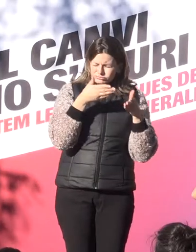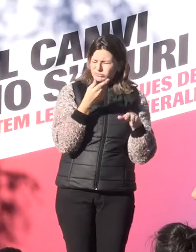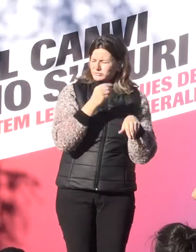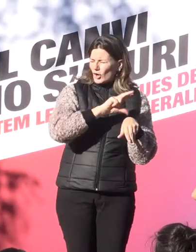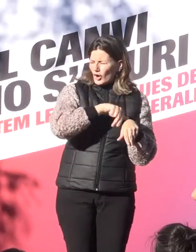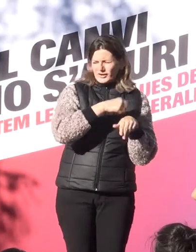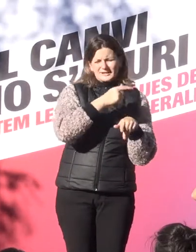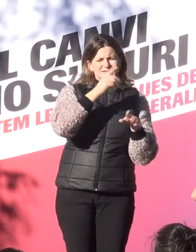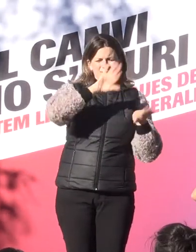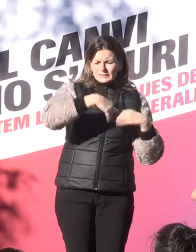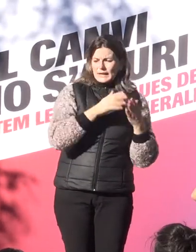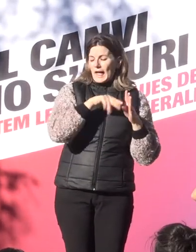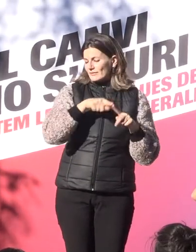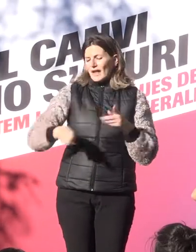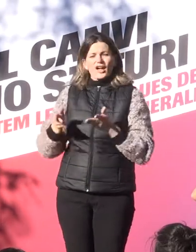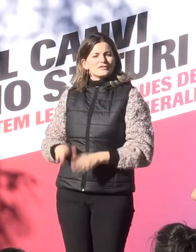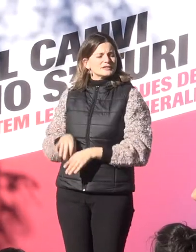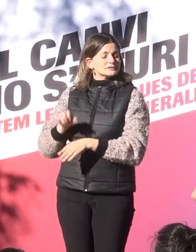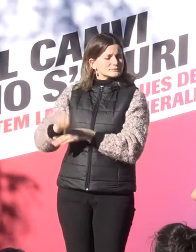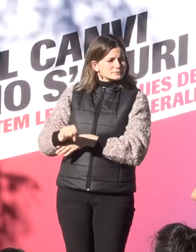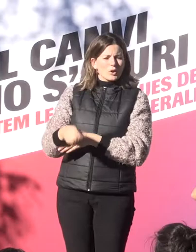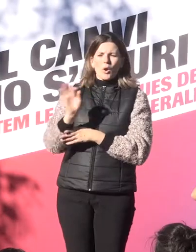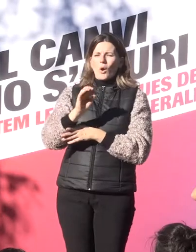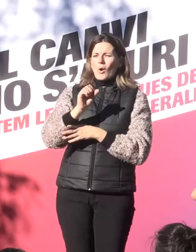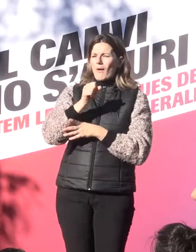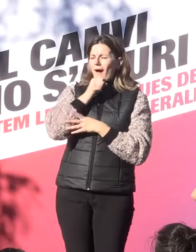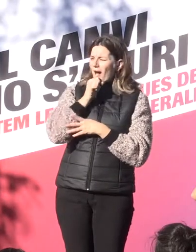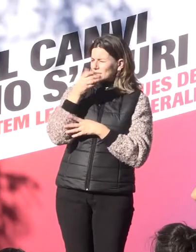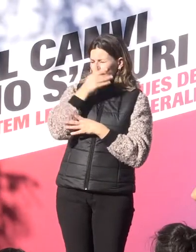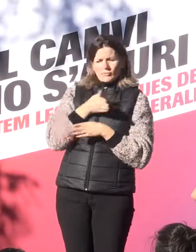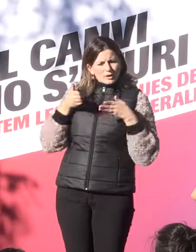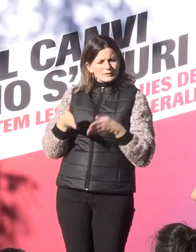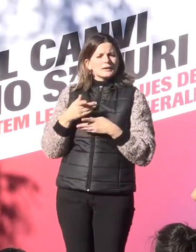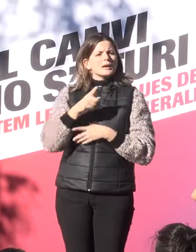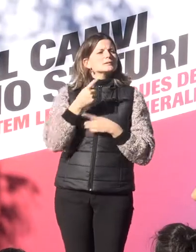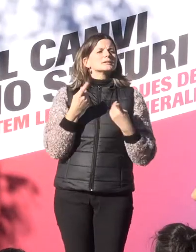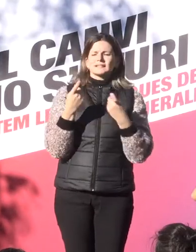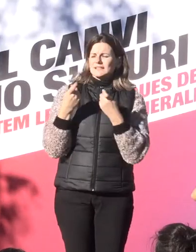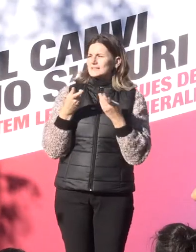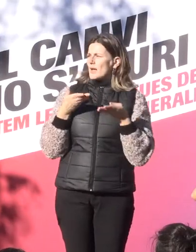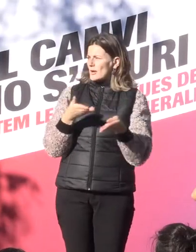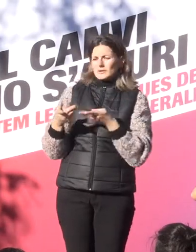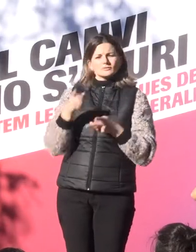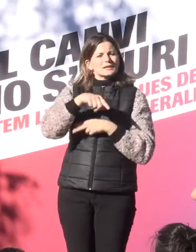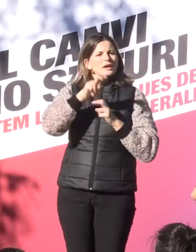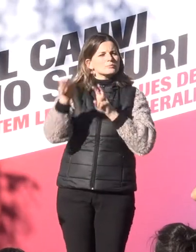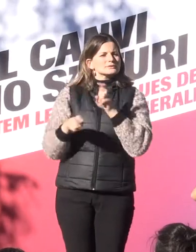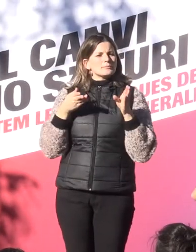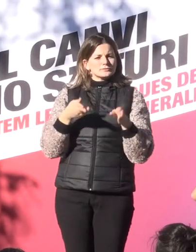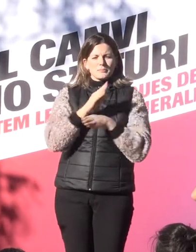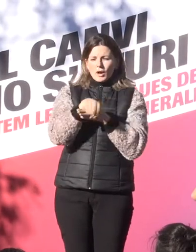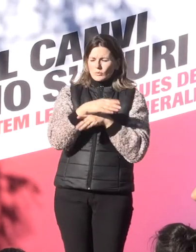que no te da tiempo a atender a tus hijos oa tus hijas oa tus personas mayores y entonces cuando buscamos ayuda cuando se busca ayuda para los